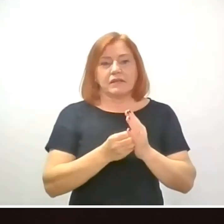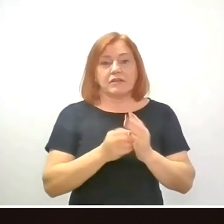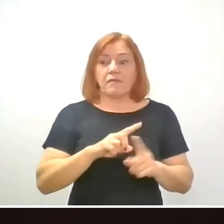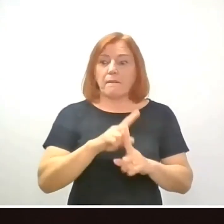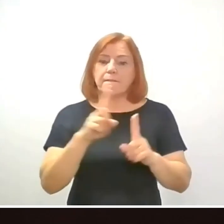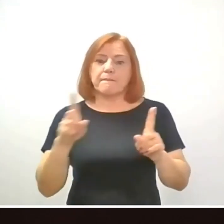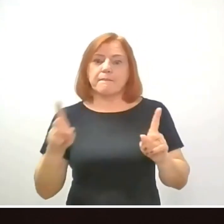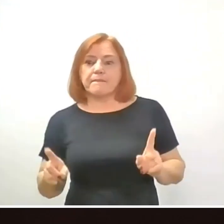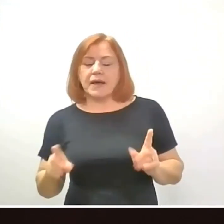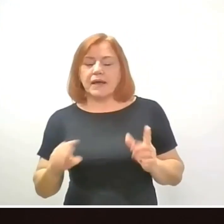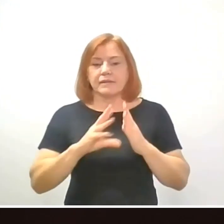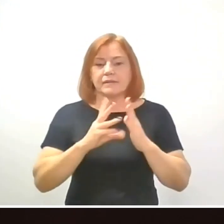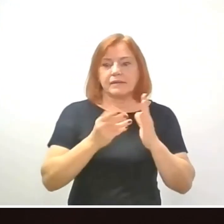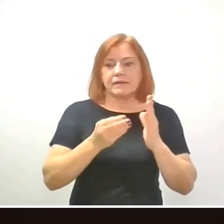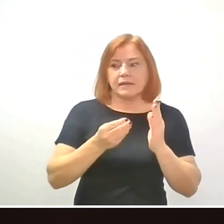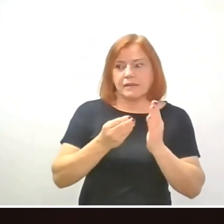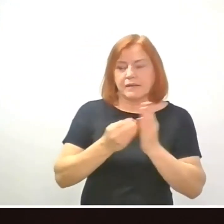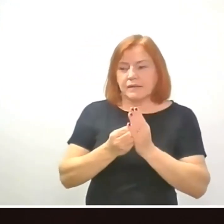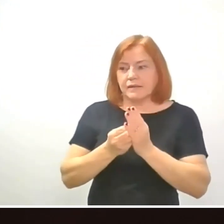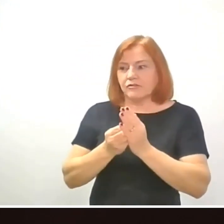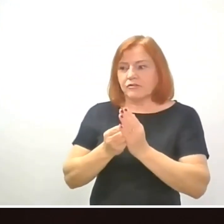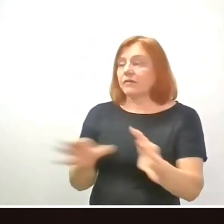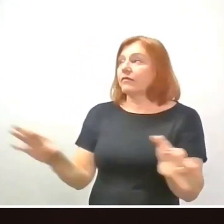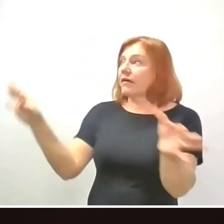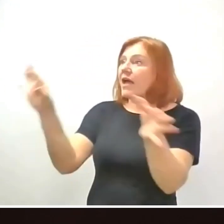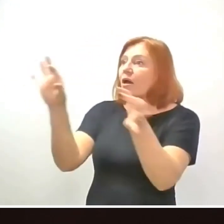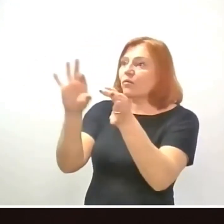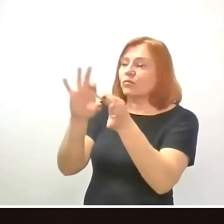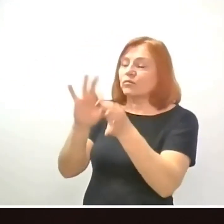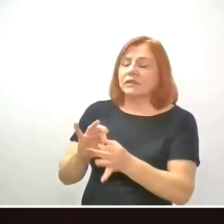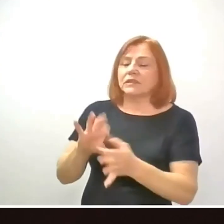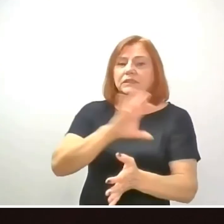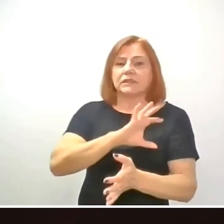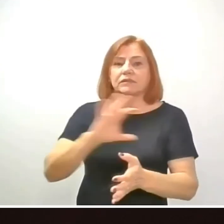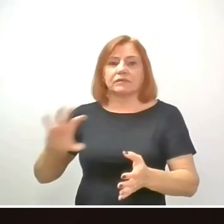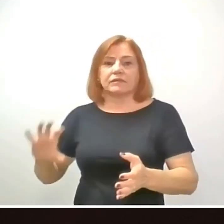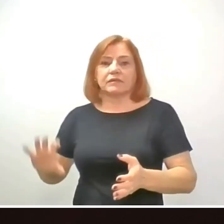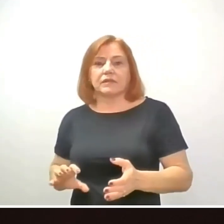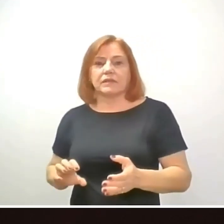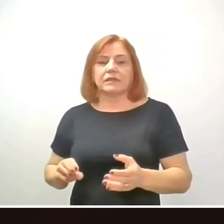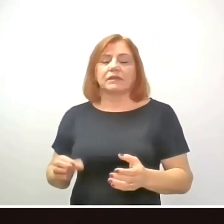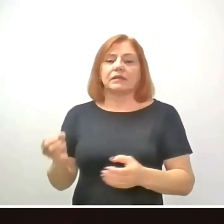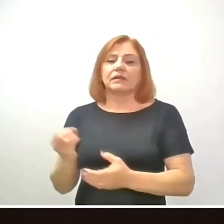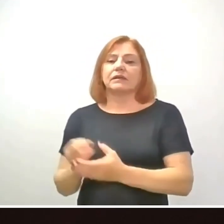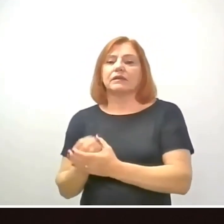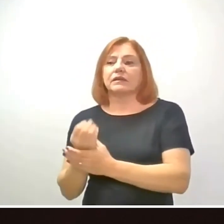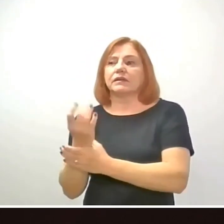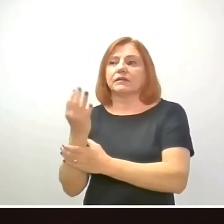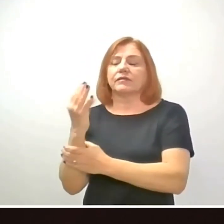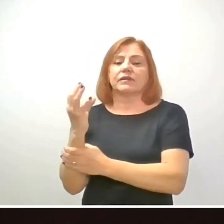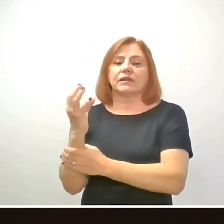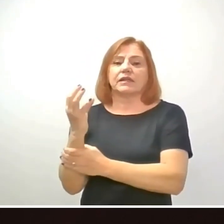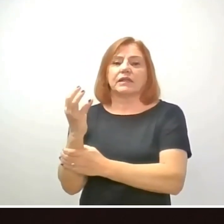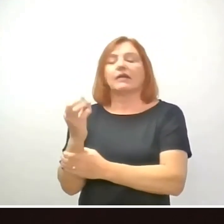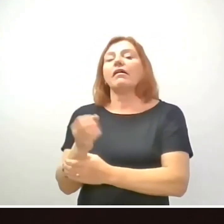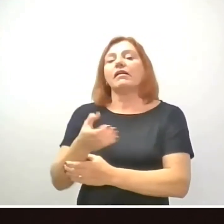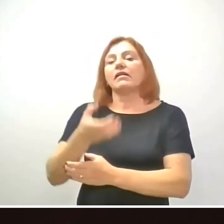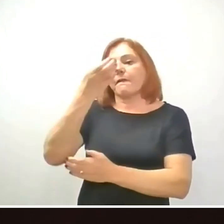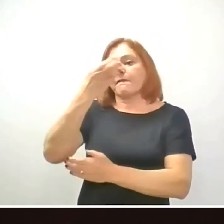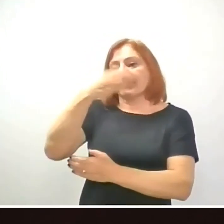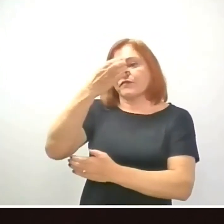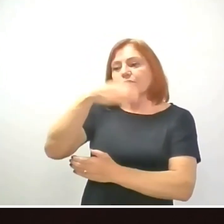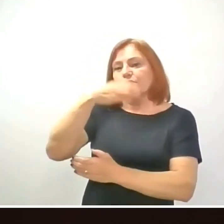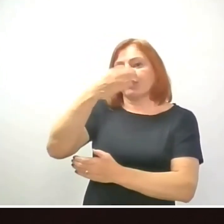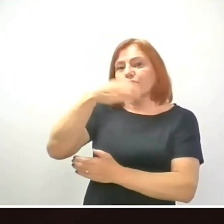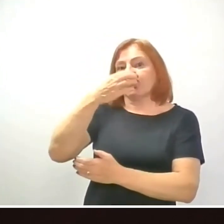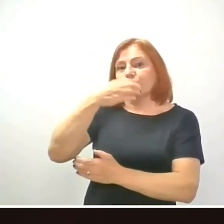da palavra, irmãos, essa igreja dá muito fruto. E não só isso, o objetivo final é fazer a